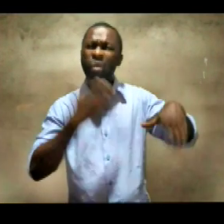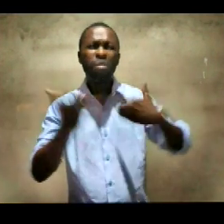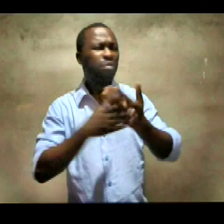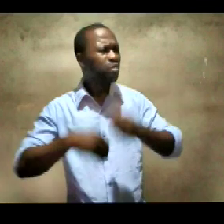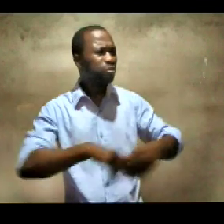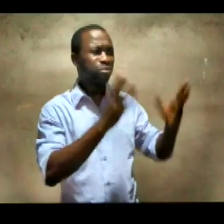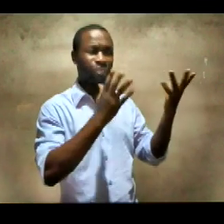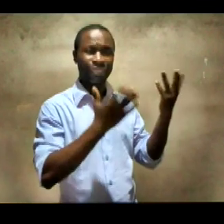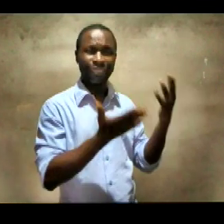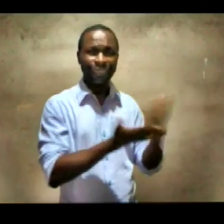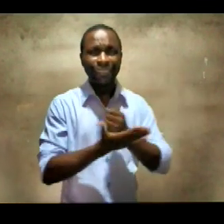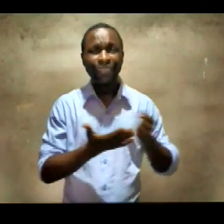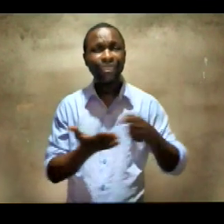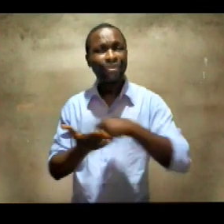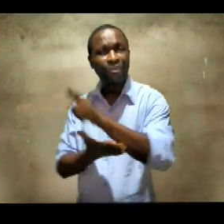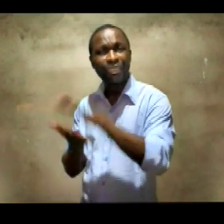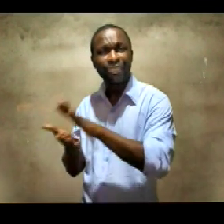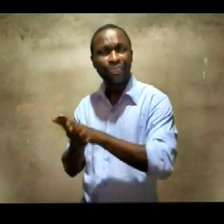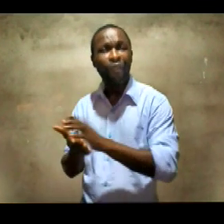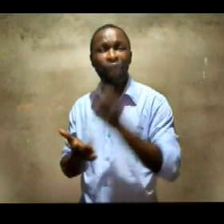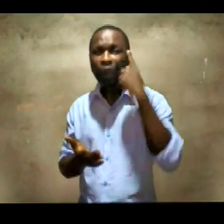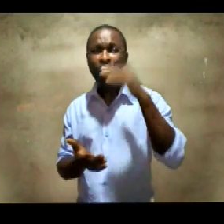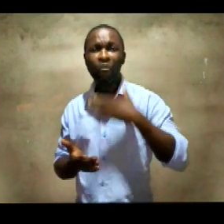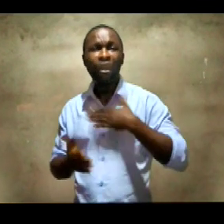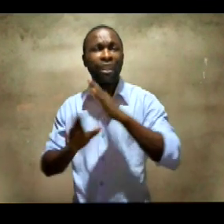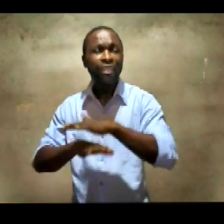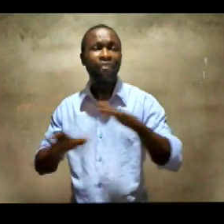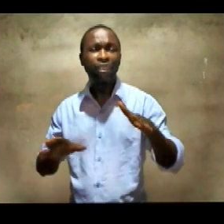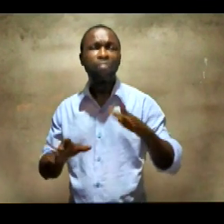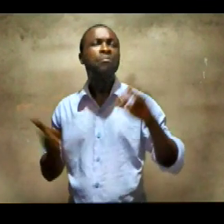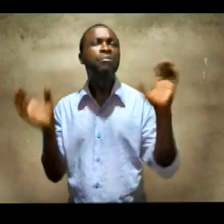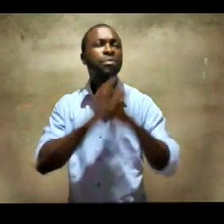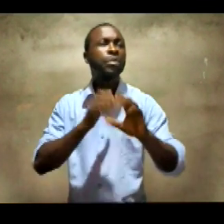et que je ne gagnais pas assez d'argent. C'est pourquoi j'ai accepté ce poste.